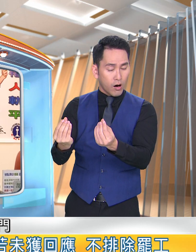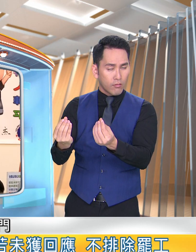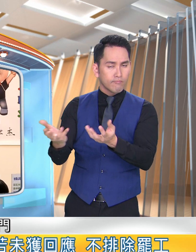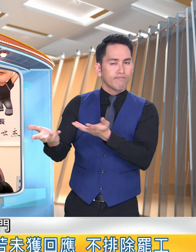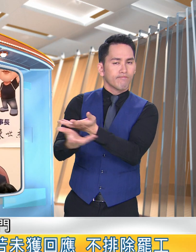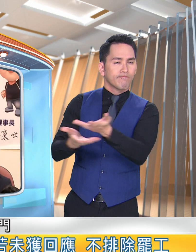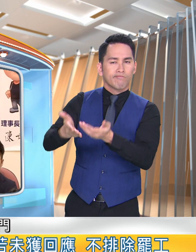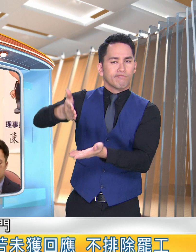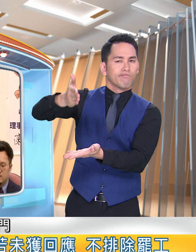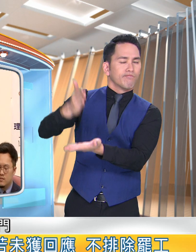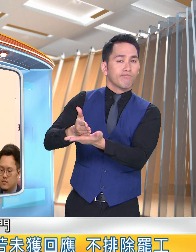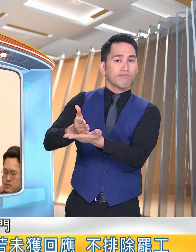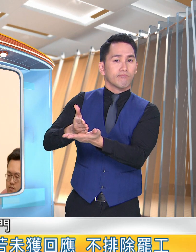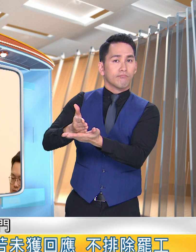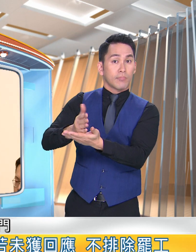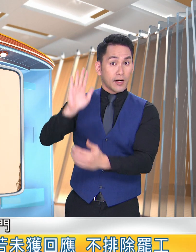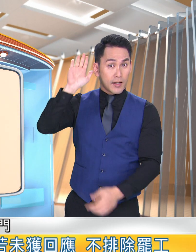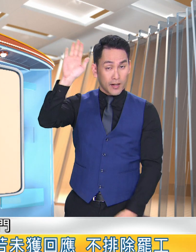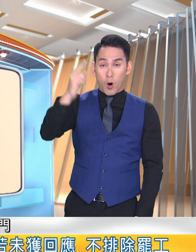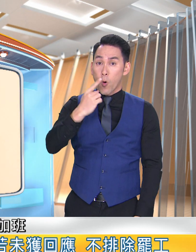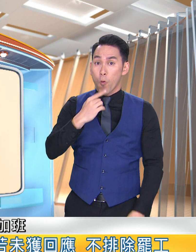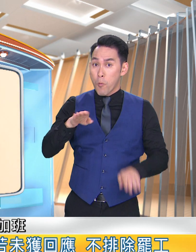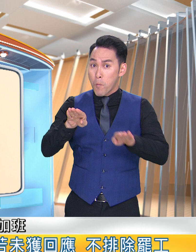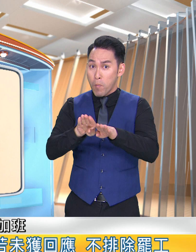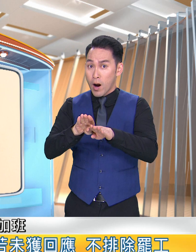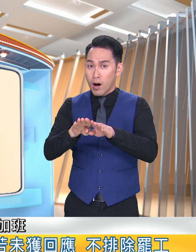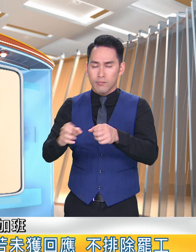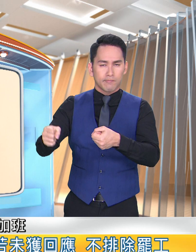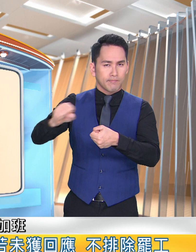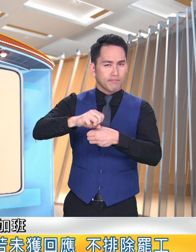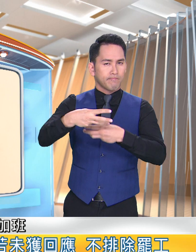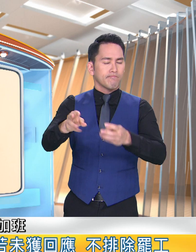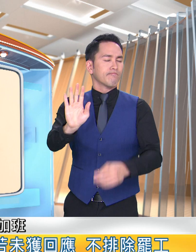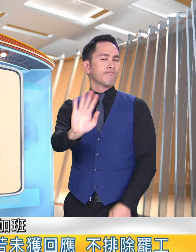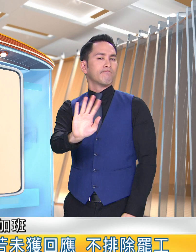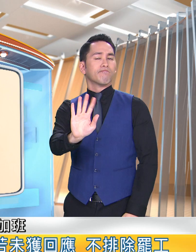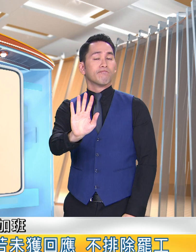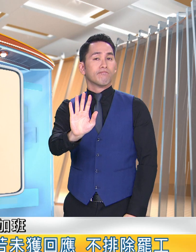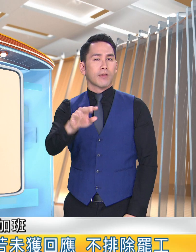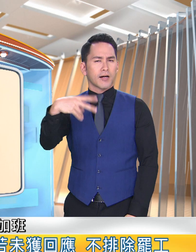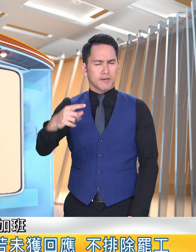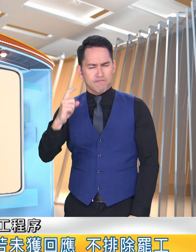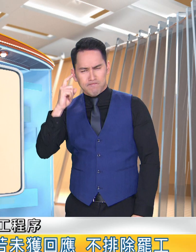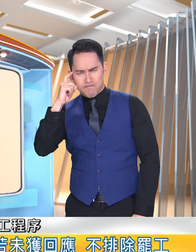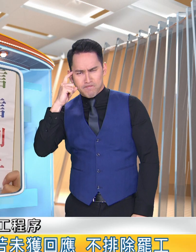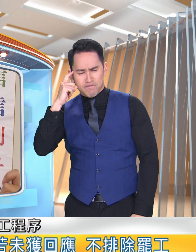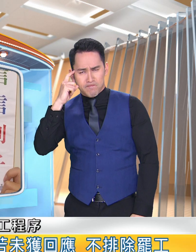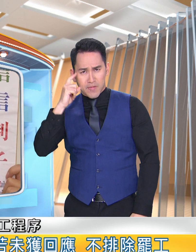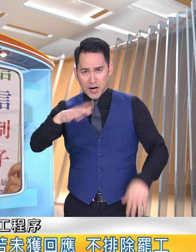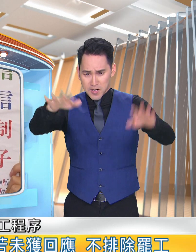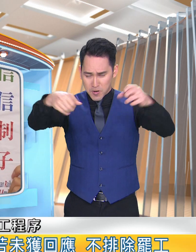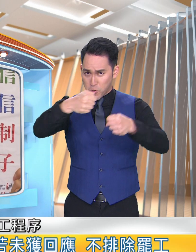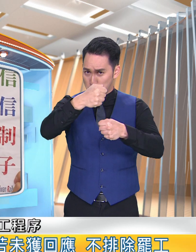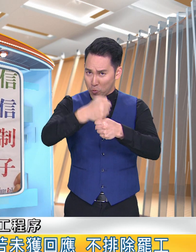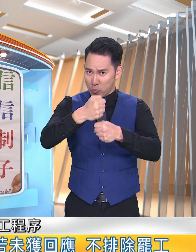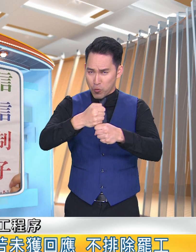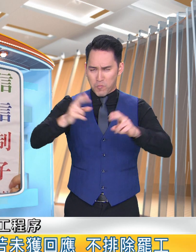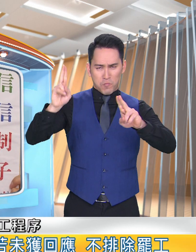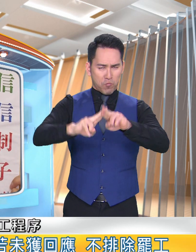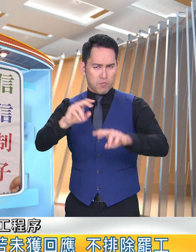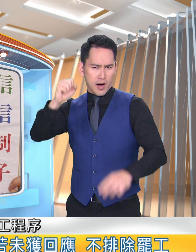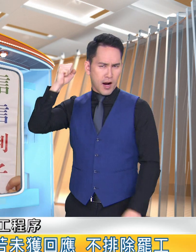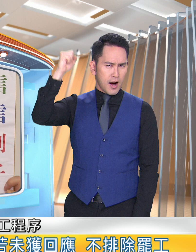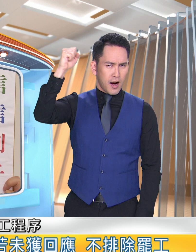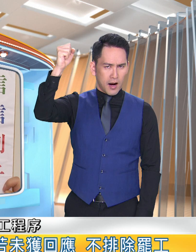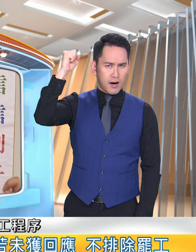就要关闭协商大门。往后国定假日不加班，也不排除要启动